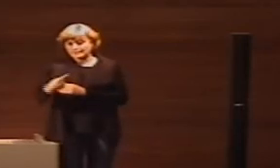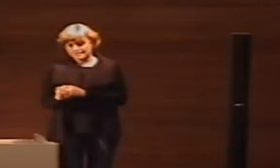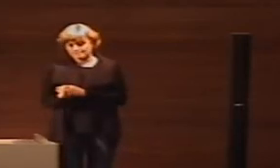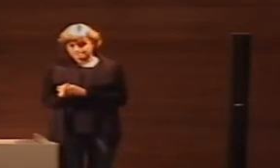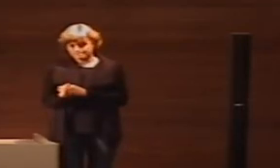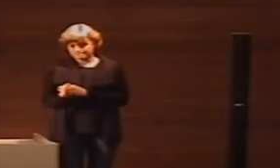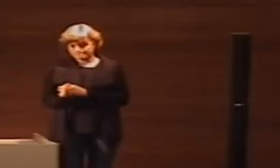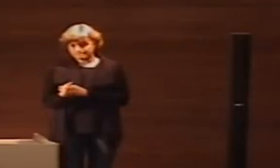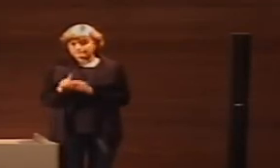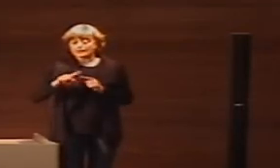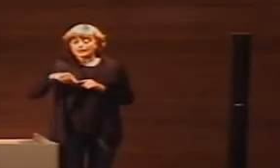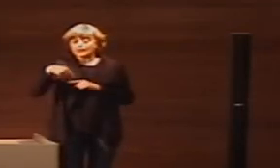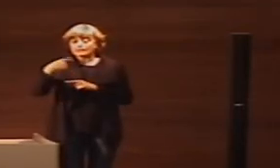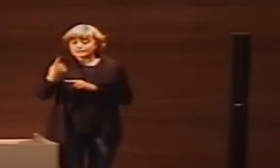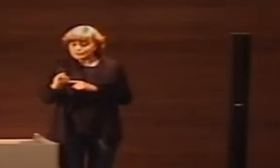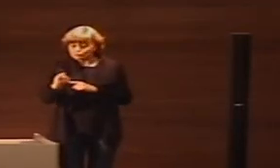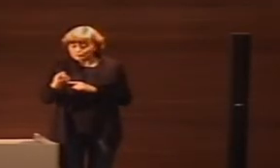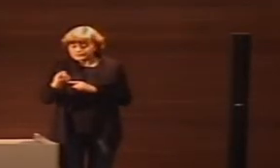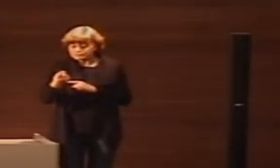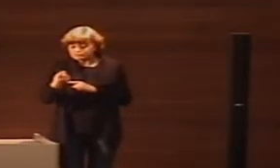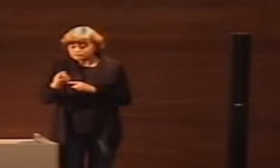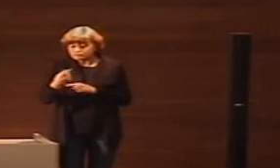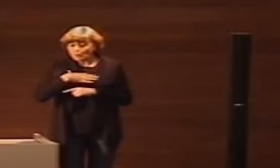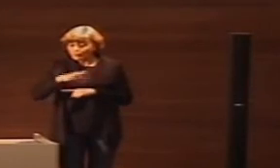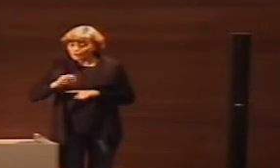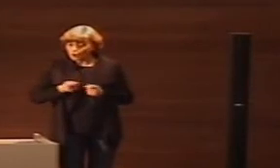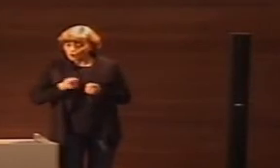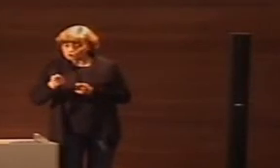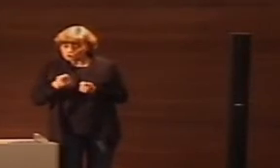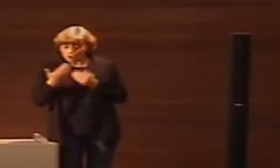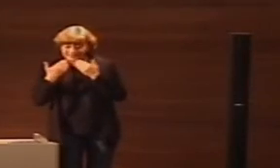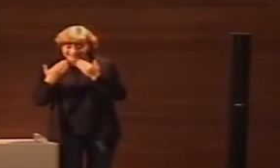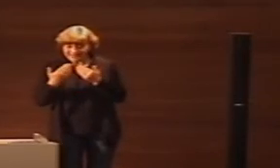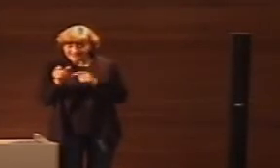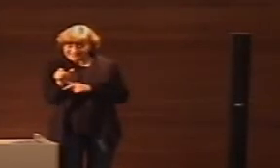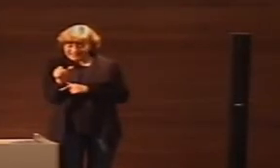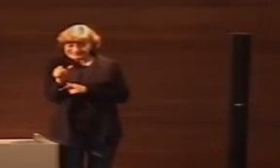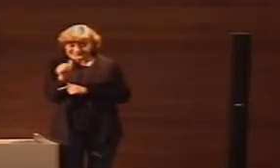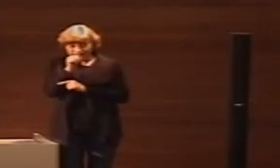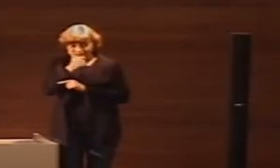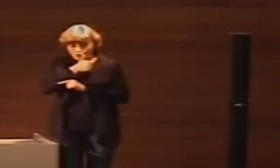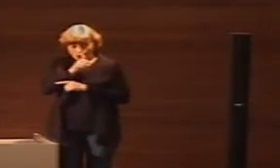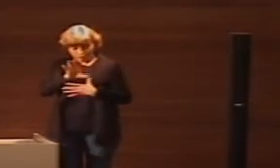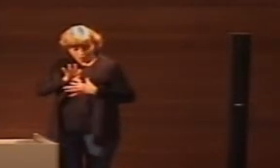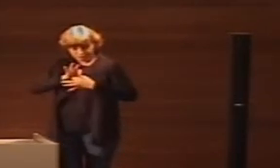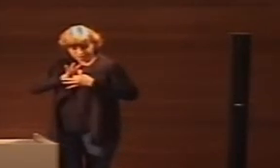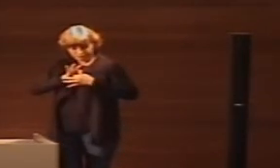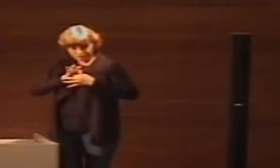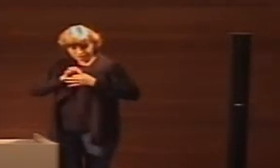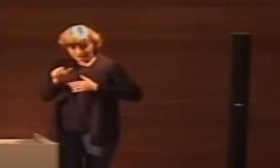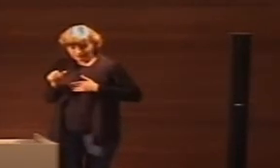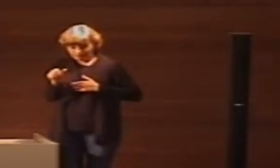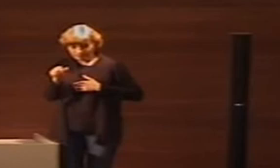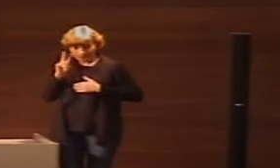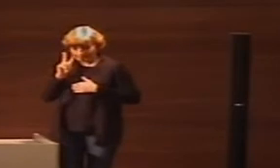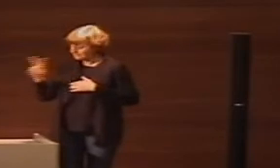Luego hay sistemas de pago por volumen, pero con contenedores y con acceso mediante tarjeta magnética. Veis aquí a la izquierda una fotografía de